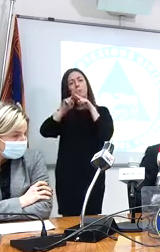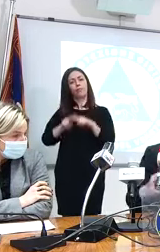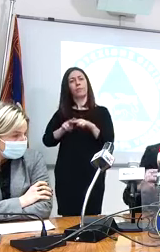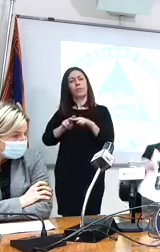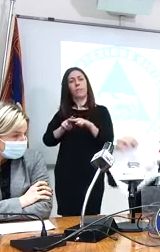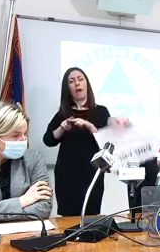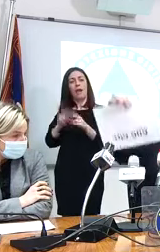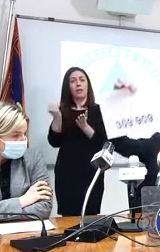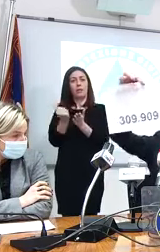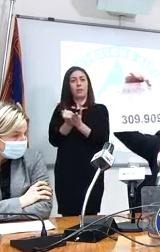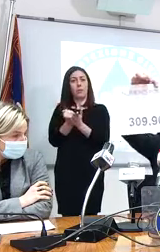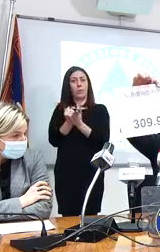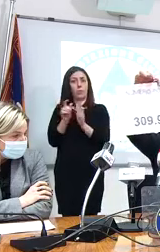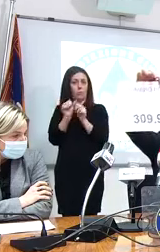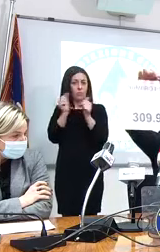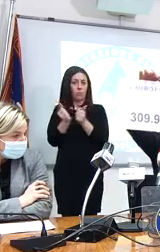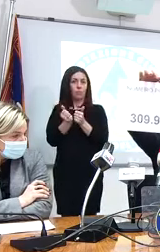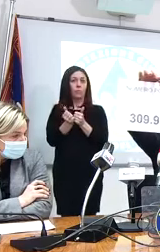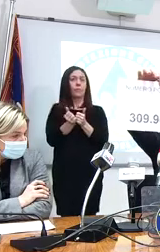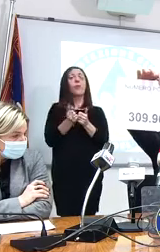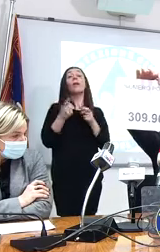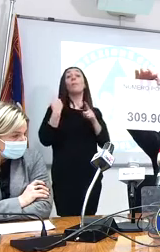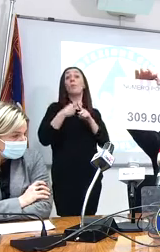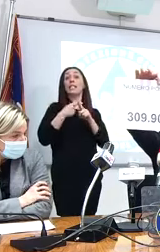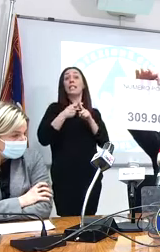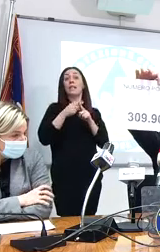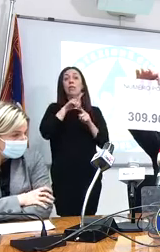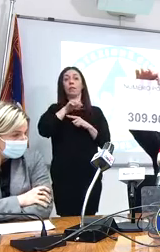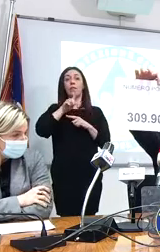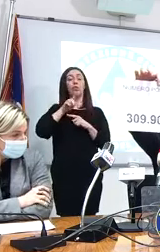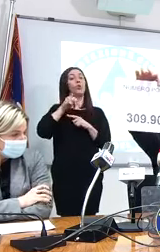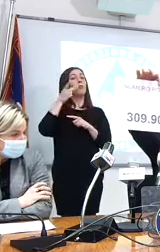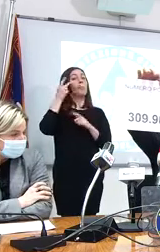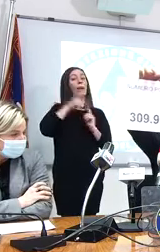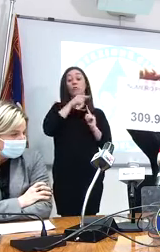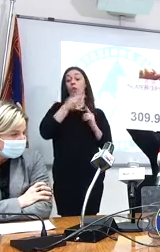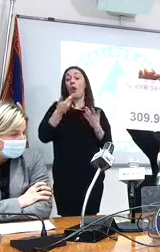poi, totale dei positivi ad oggi, dal 21 febbraio, pensate,